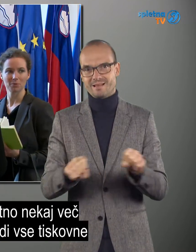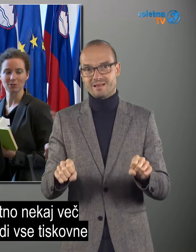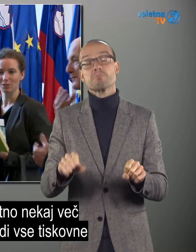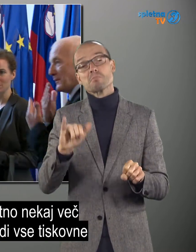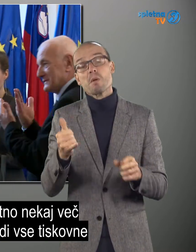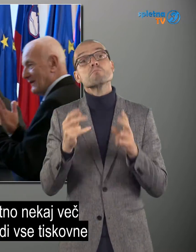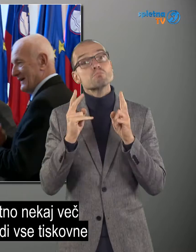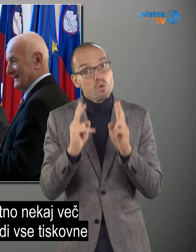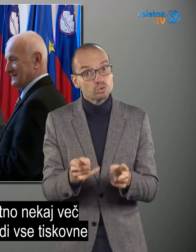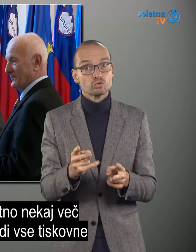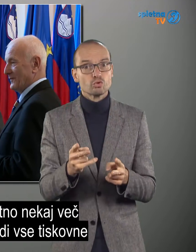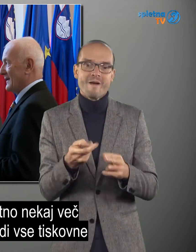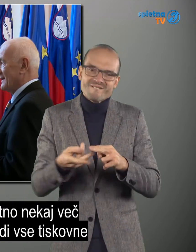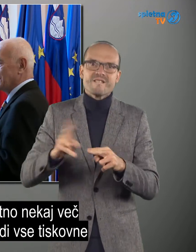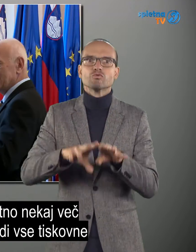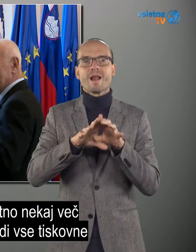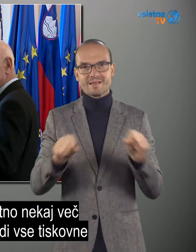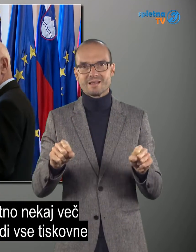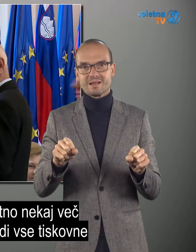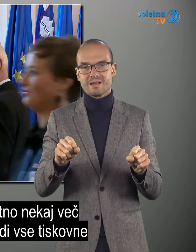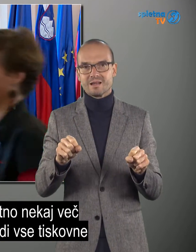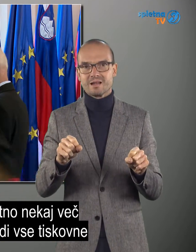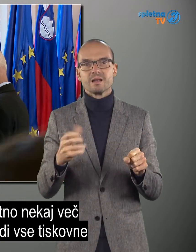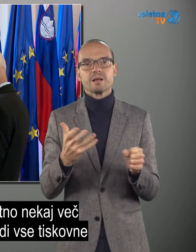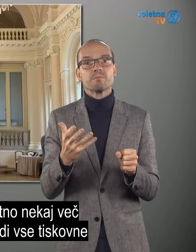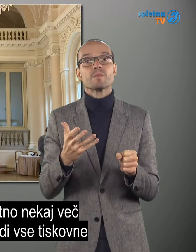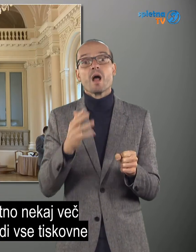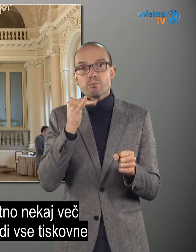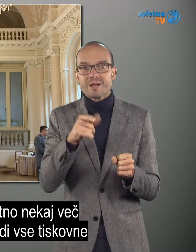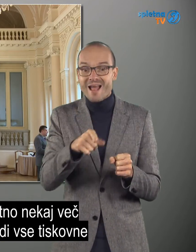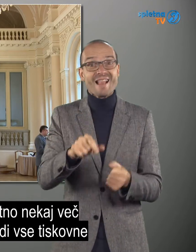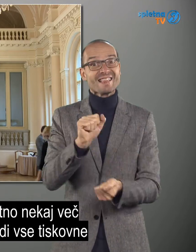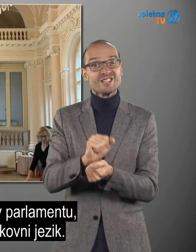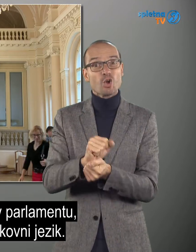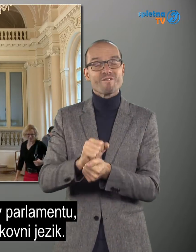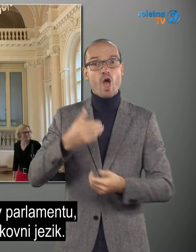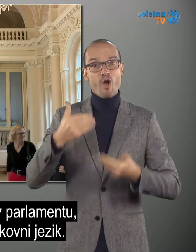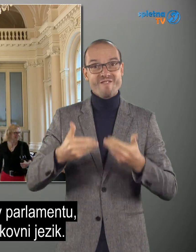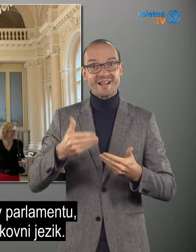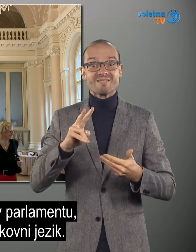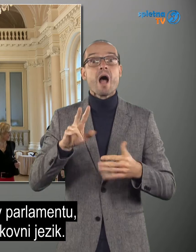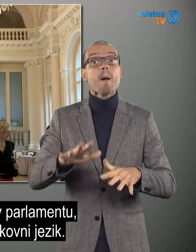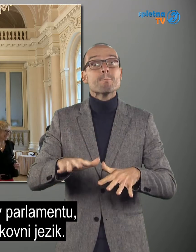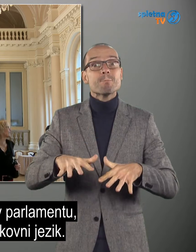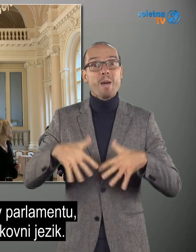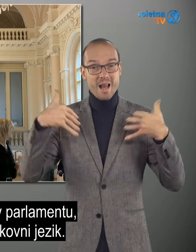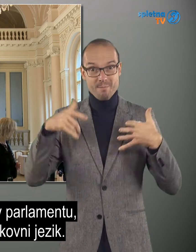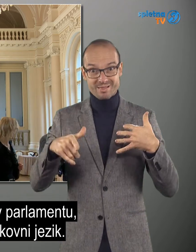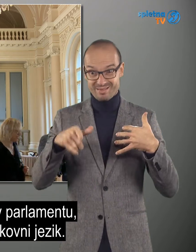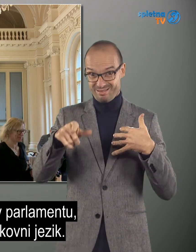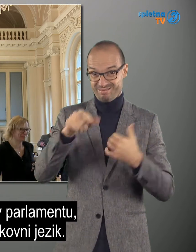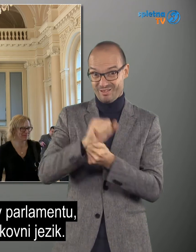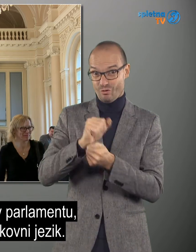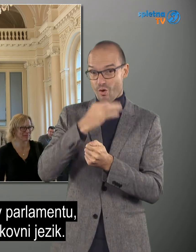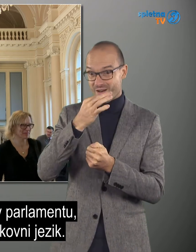Bi se pa dalo najverjetneje nekaj več narediti pri tem, da bi bile tudi vsaj tiskovne konference, ki so v parlamentu izvajane ali pa